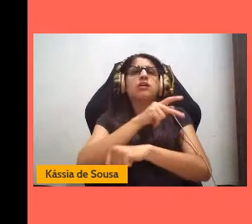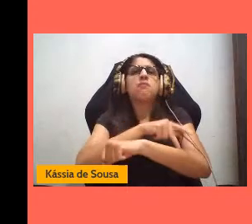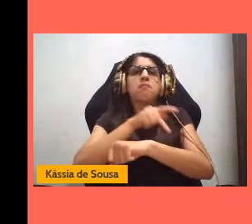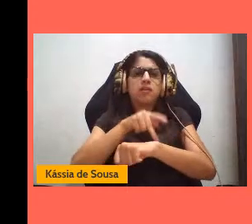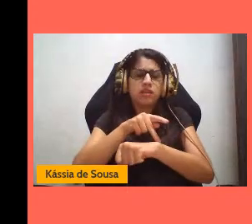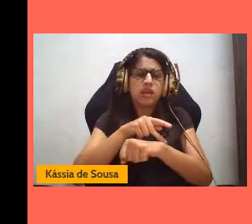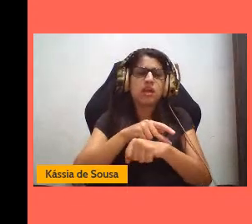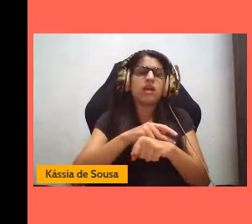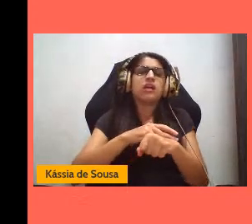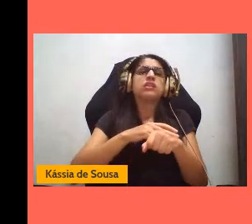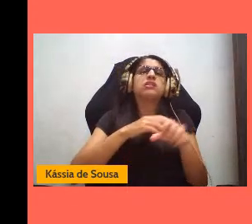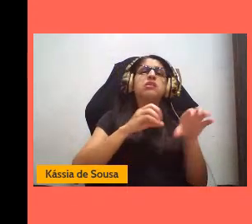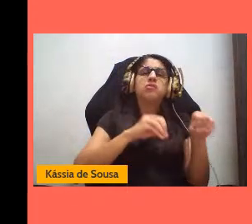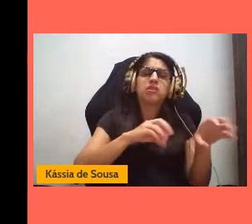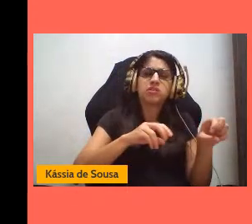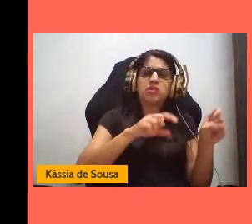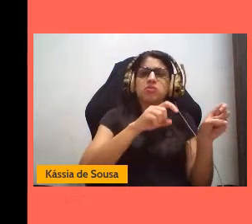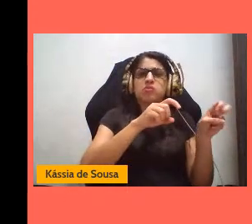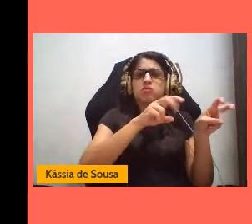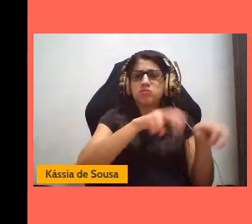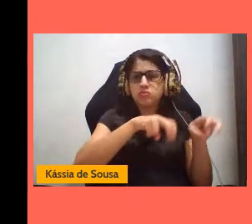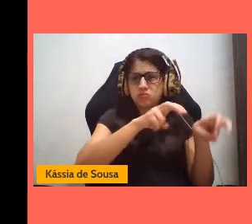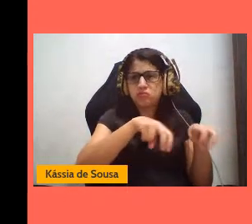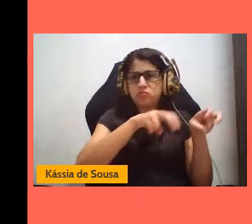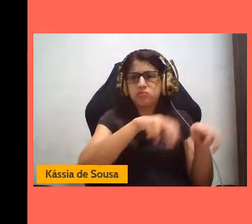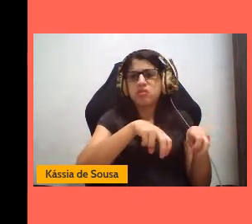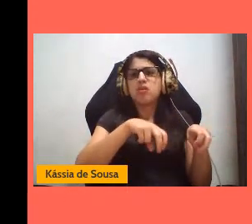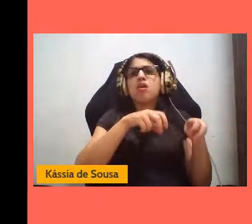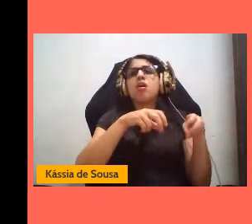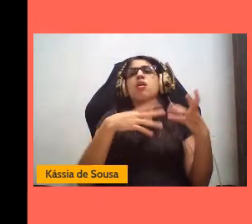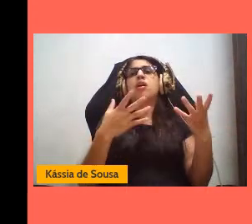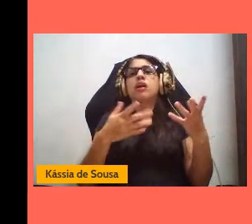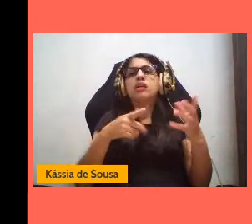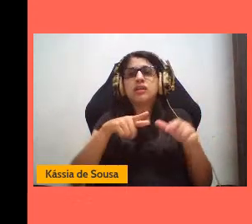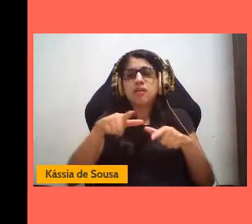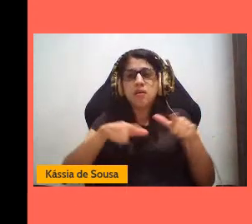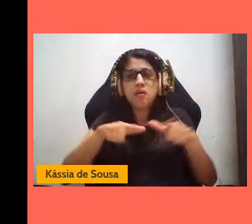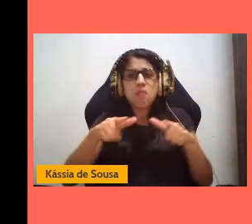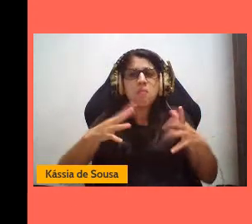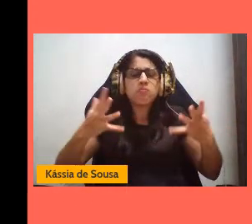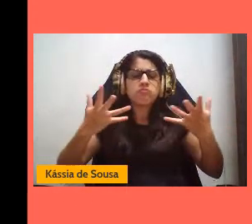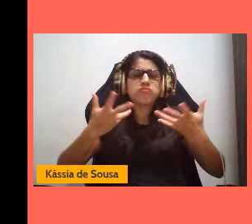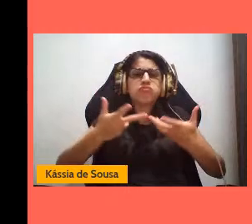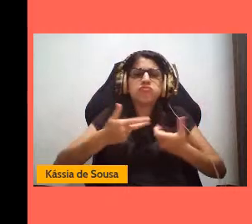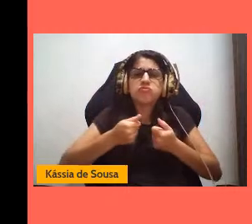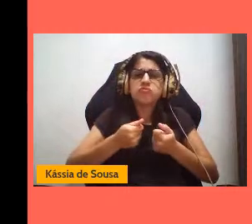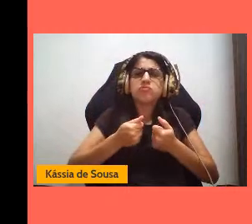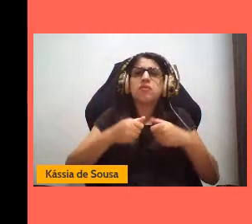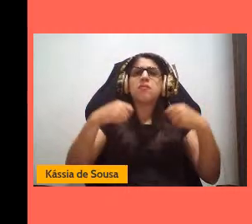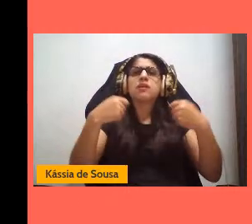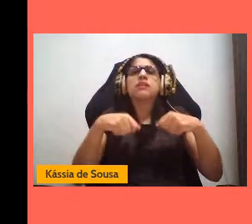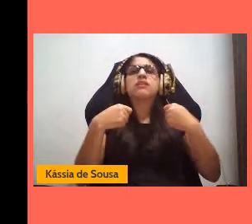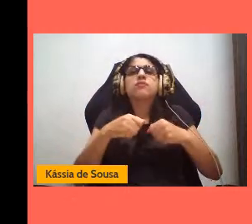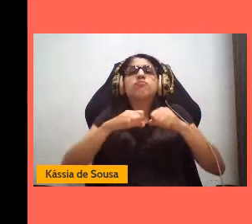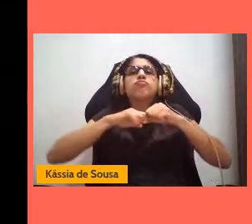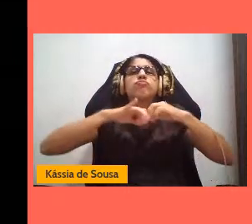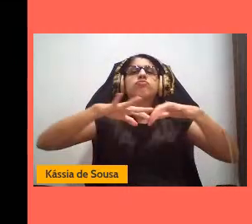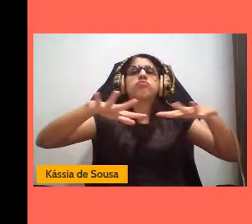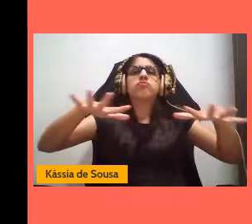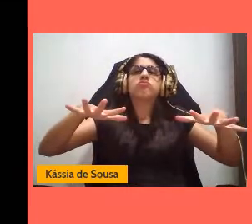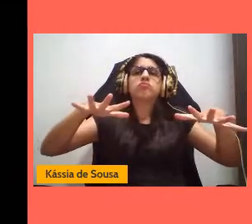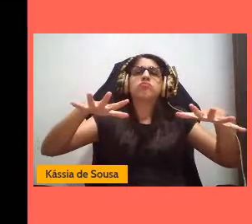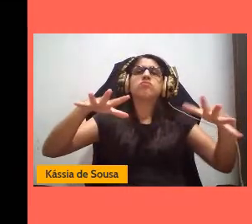campo. São trabalhos maravilhosos, assim, que precisam ser vistos por todo o centro de educação e para